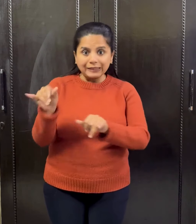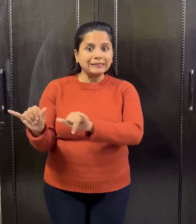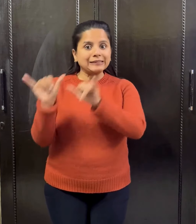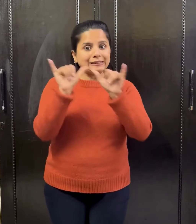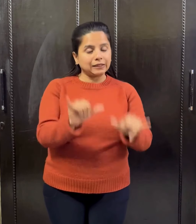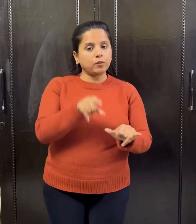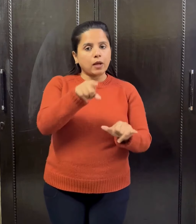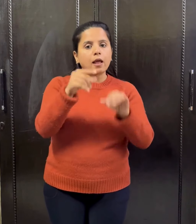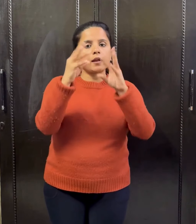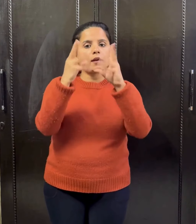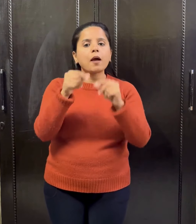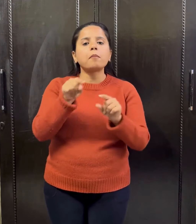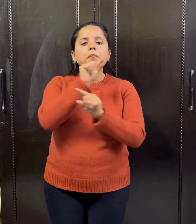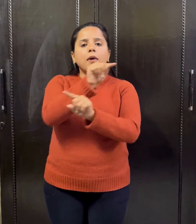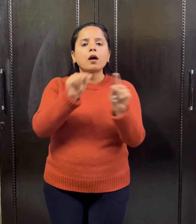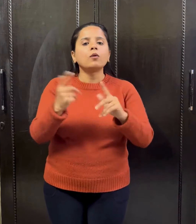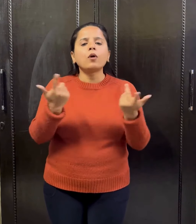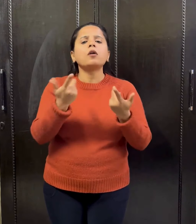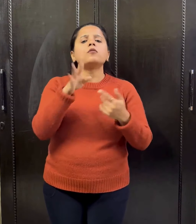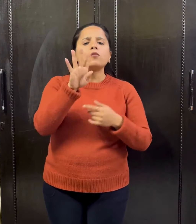न्यूमेरिक फॉर्मेट में लिखें।